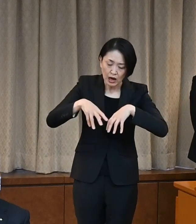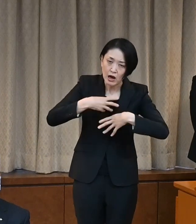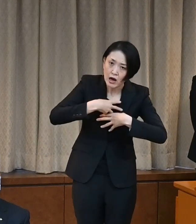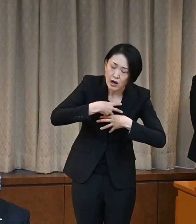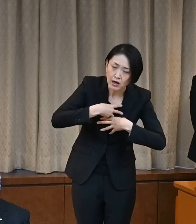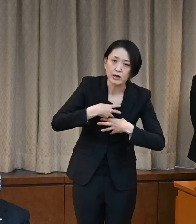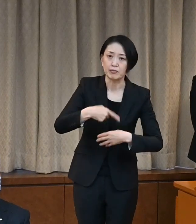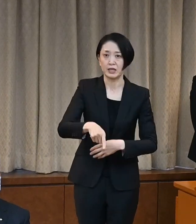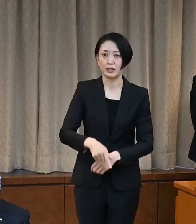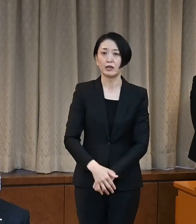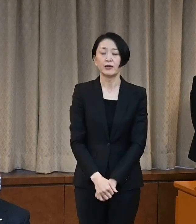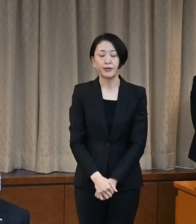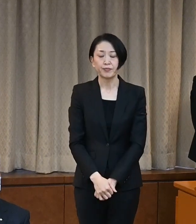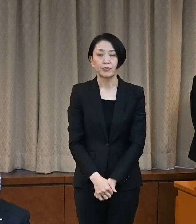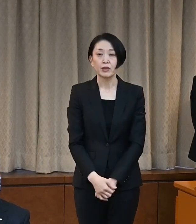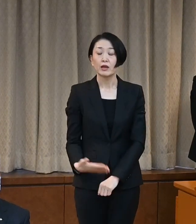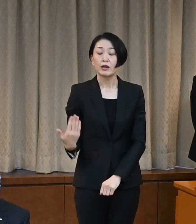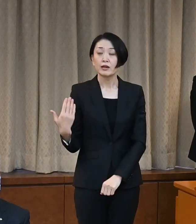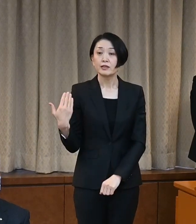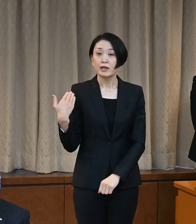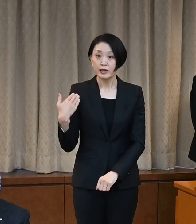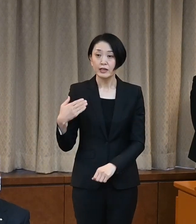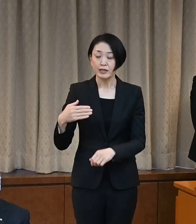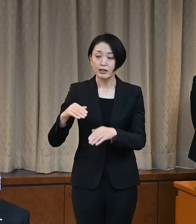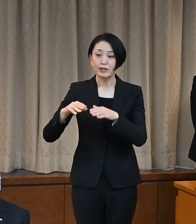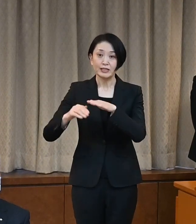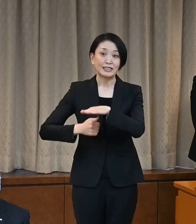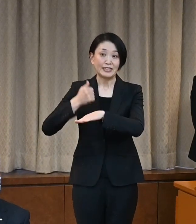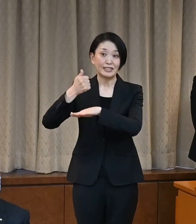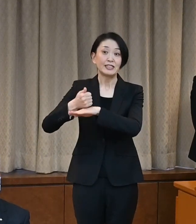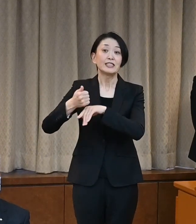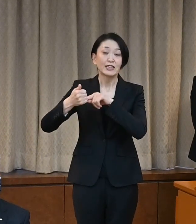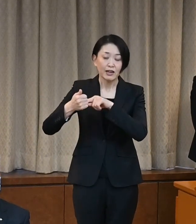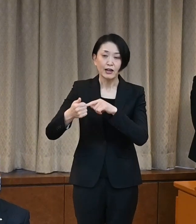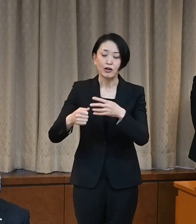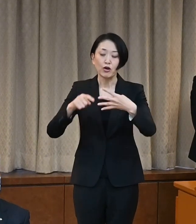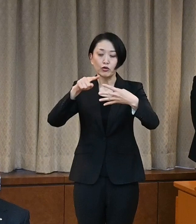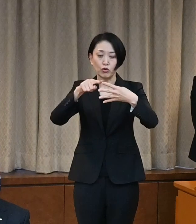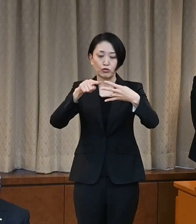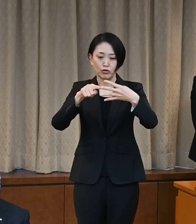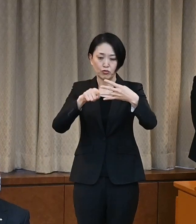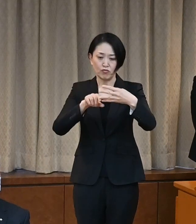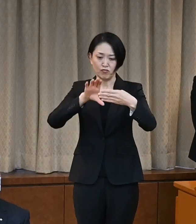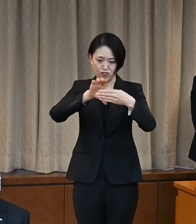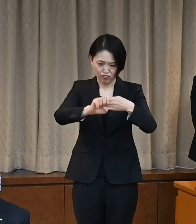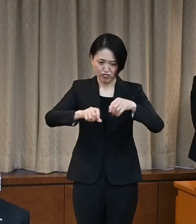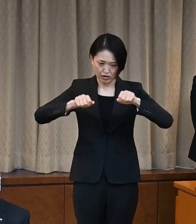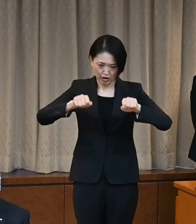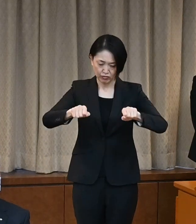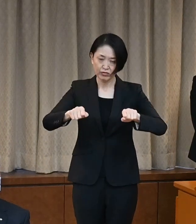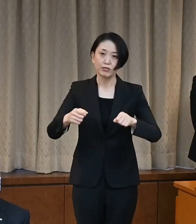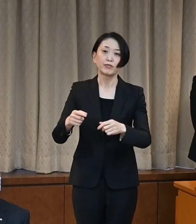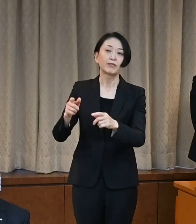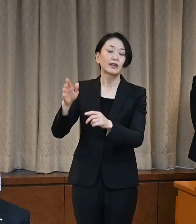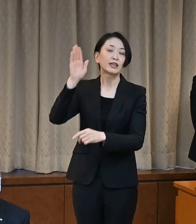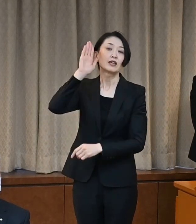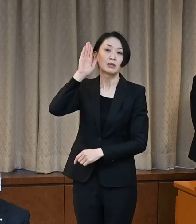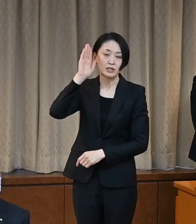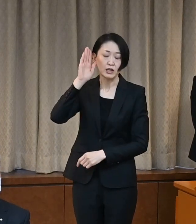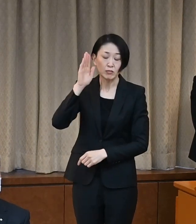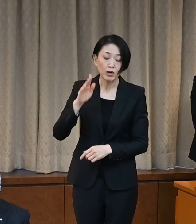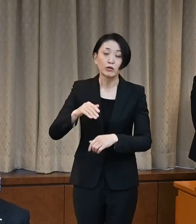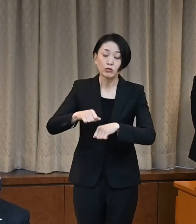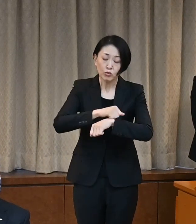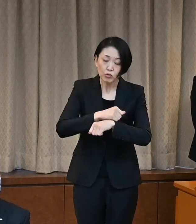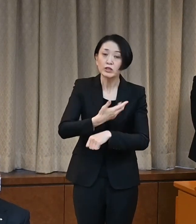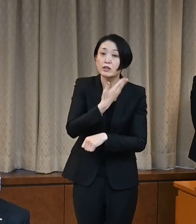先ほど県から示されましたリバウンド防止のための4本の柱はいずれも重要だと思いますが、特に